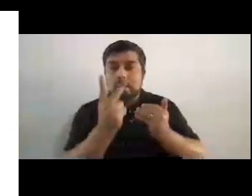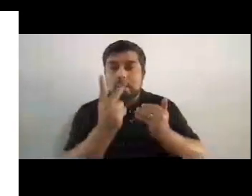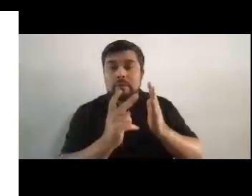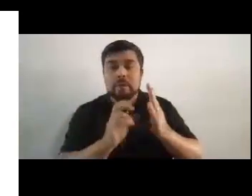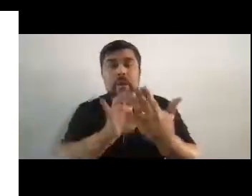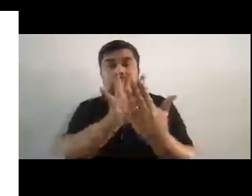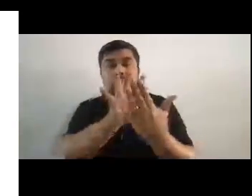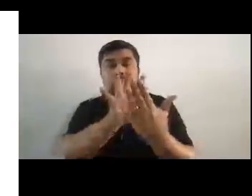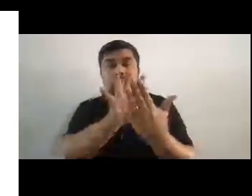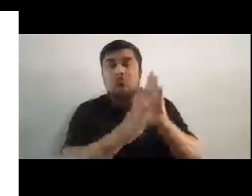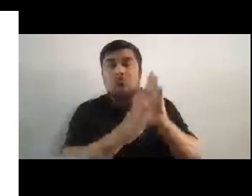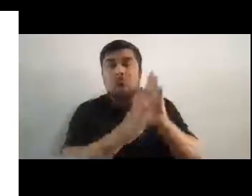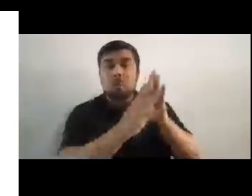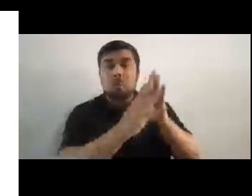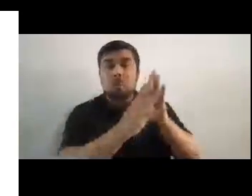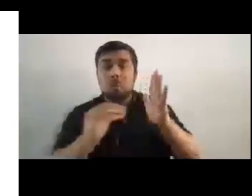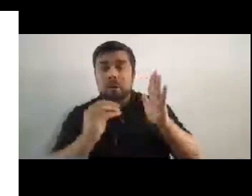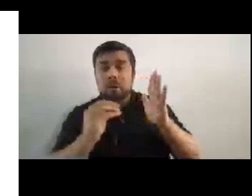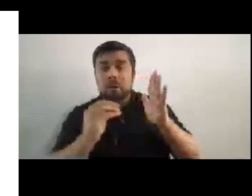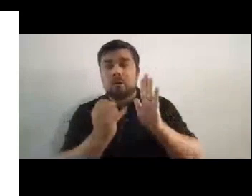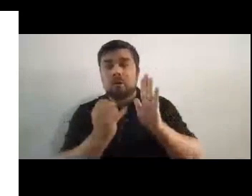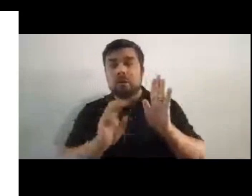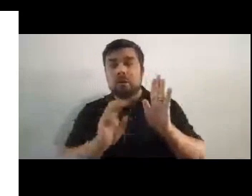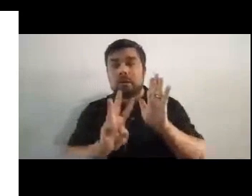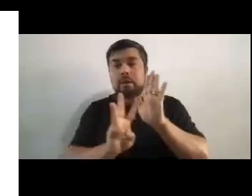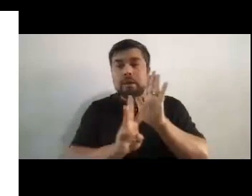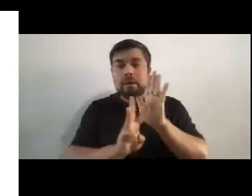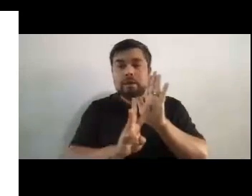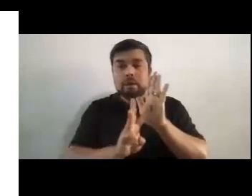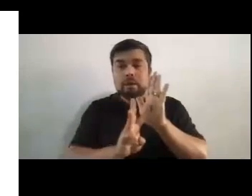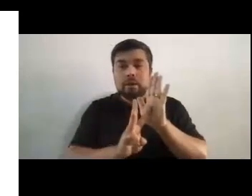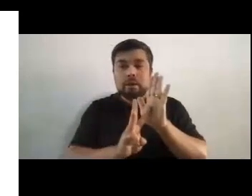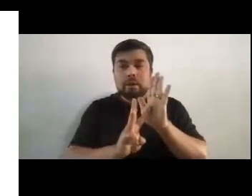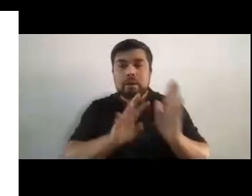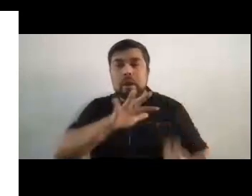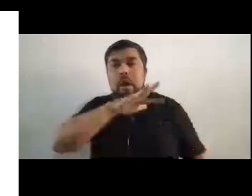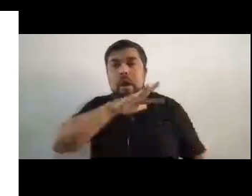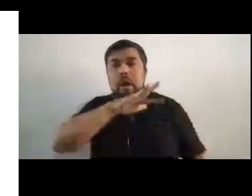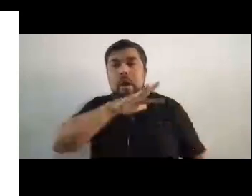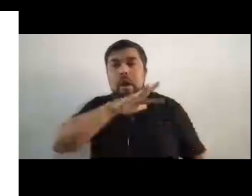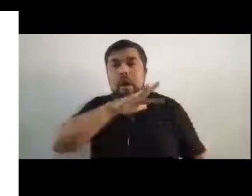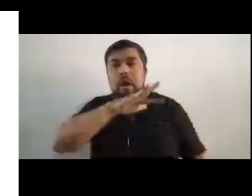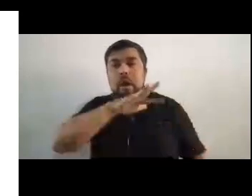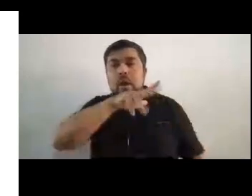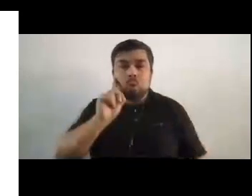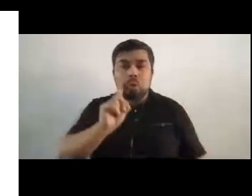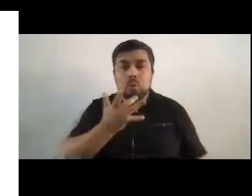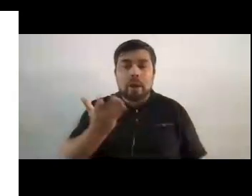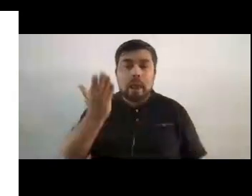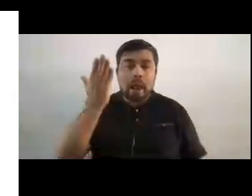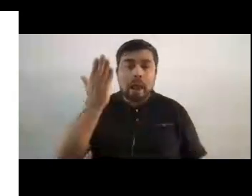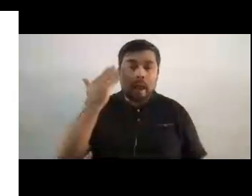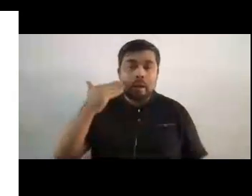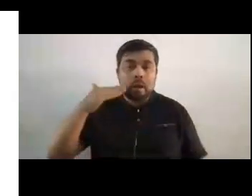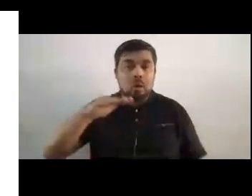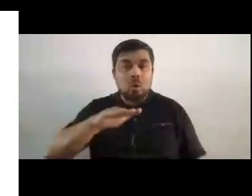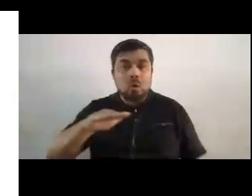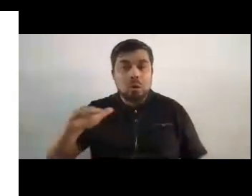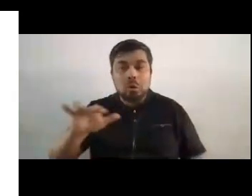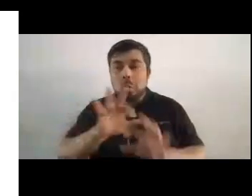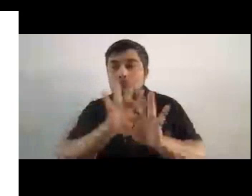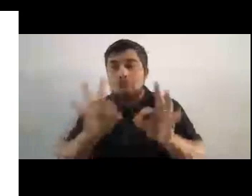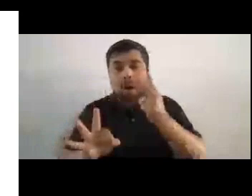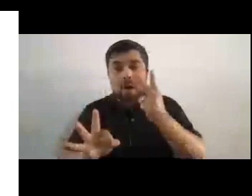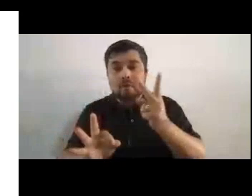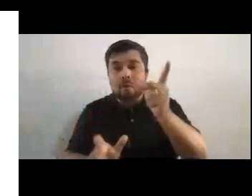adulta sorda, porque en el pasado los niños sordos nunca habían visto a nadie sordo. Había menos comunicación entre los